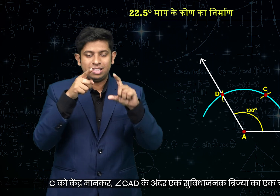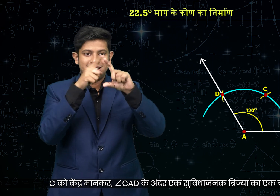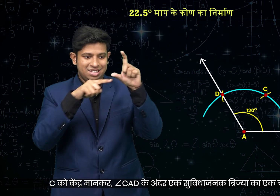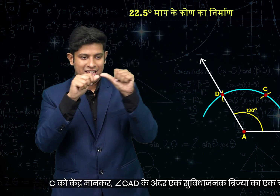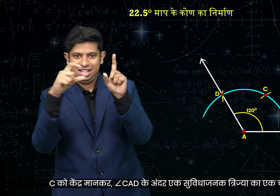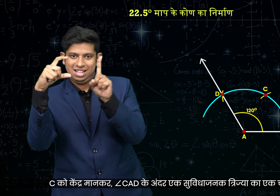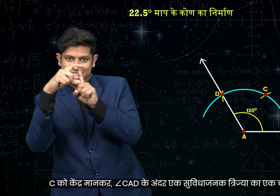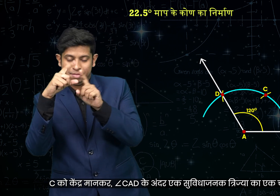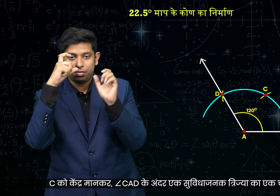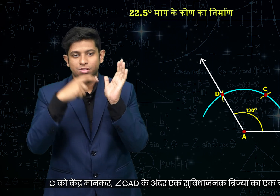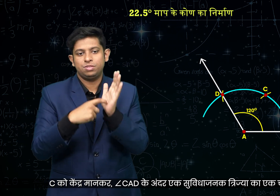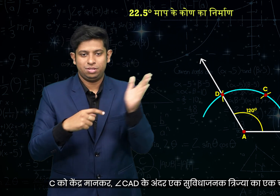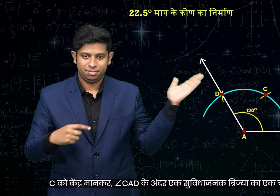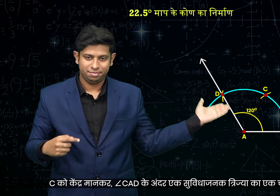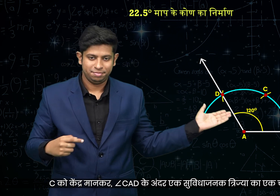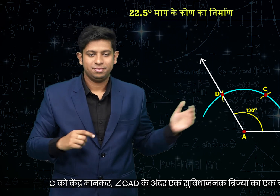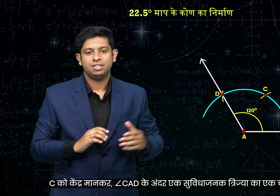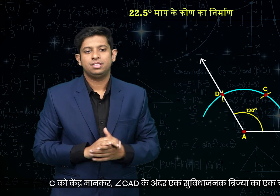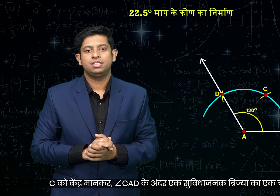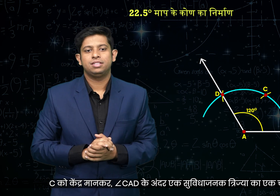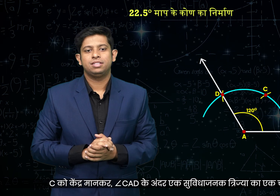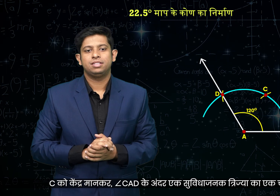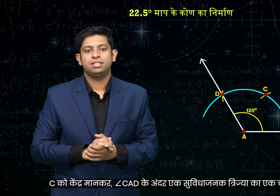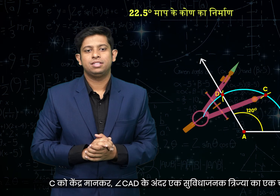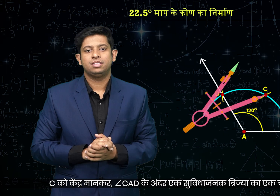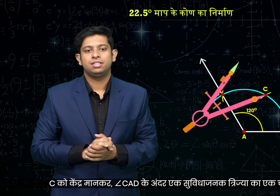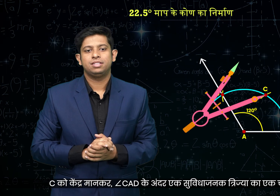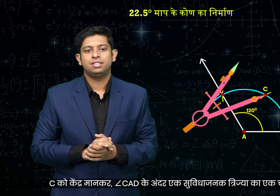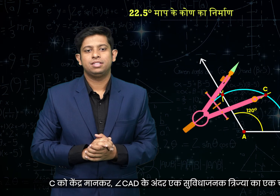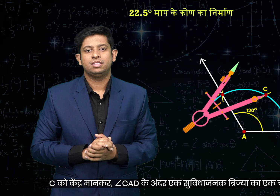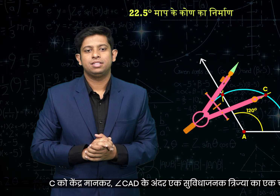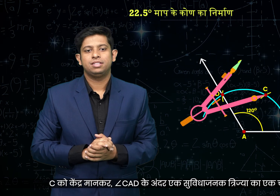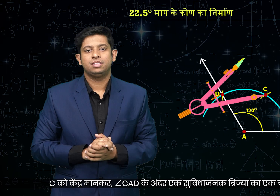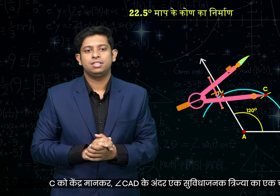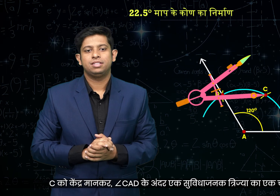एक सुविधाजनक त्रिज्या का एक चाप बनाएं।